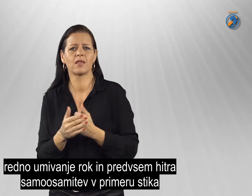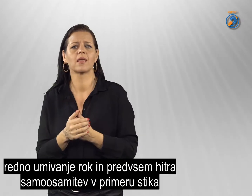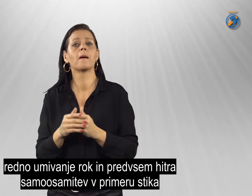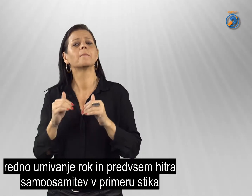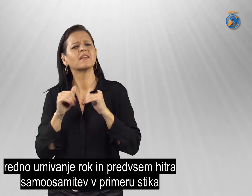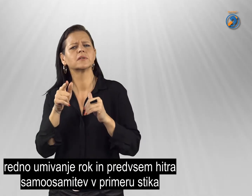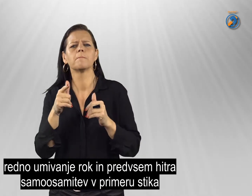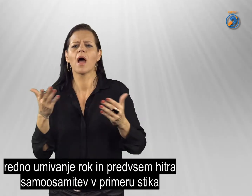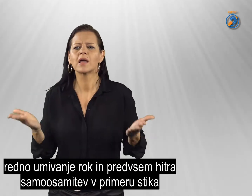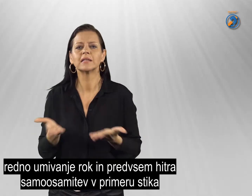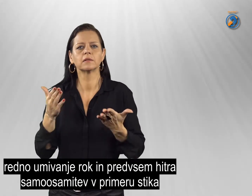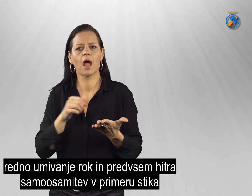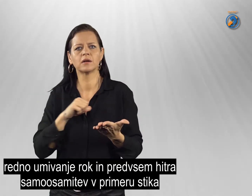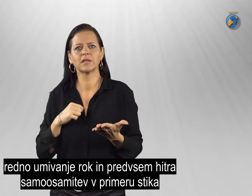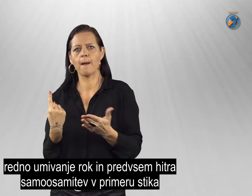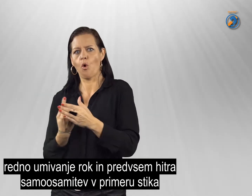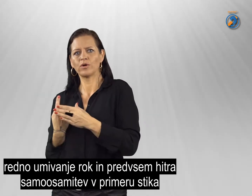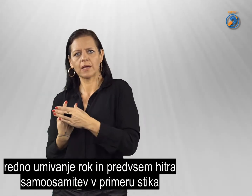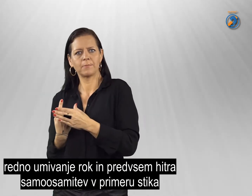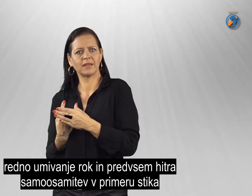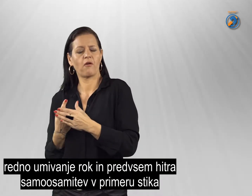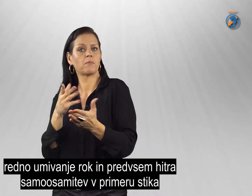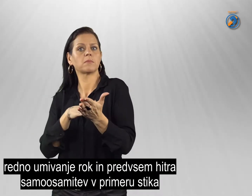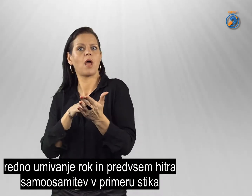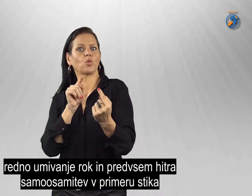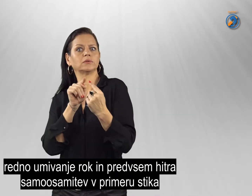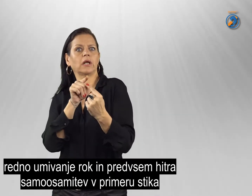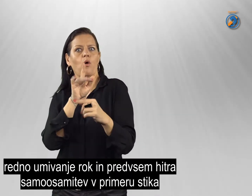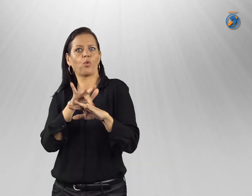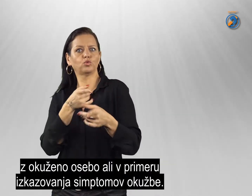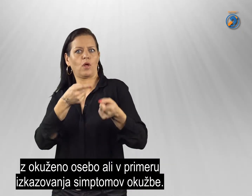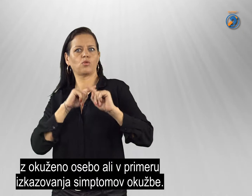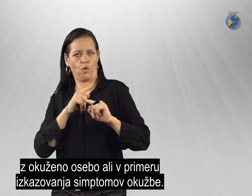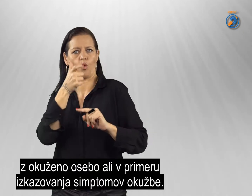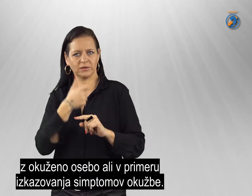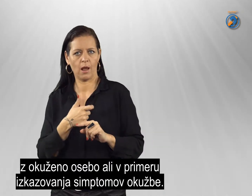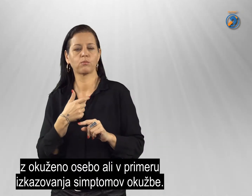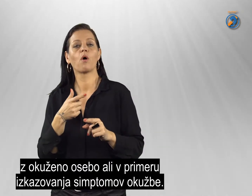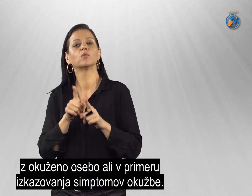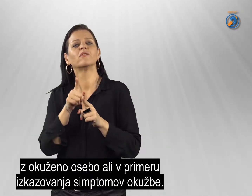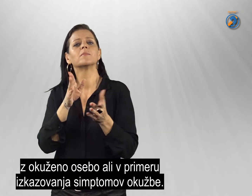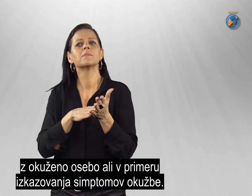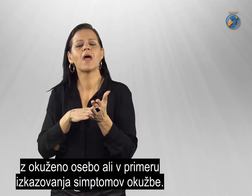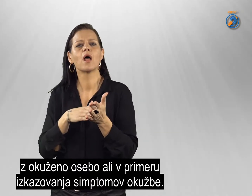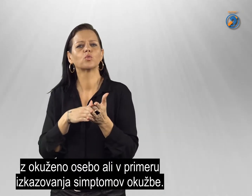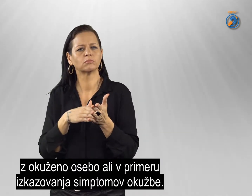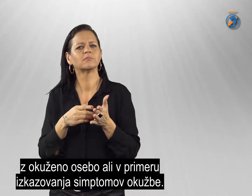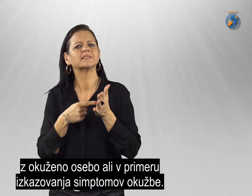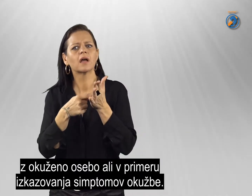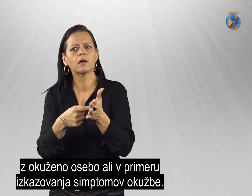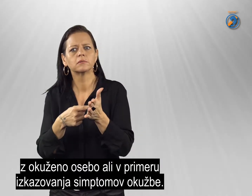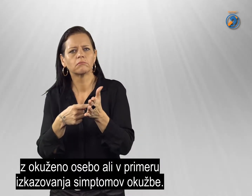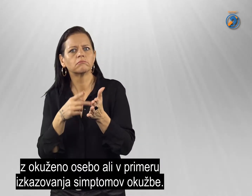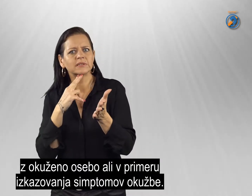hitra samoosamitev v primeru stika z okuženo osebo ali v primeru izkazovanja simptomov okužbe.